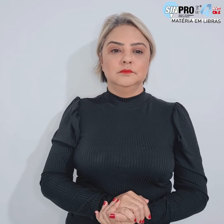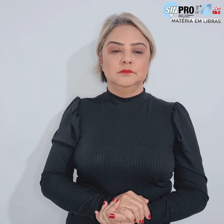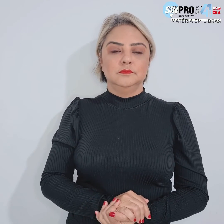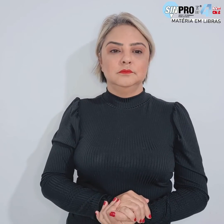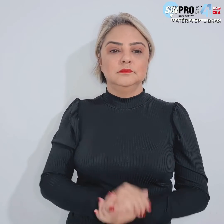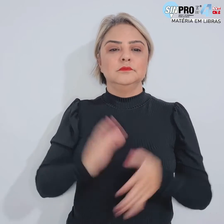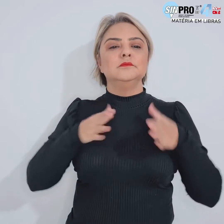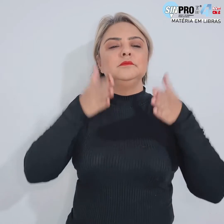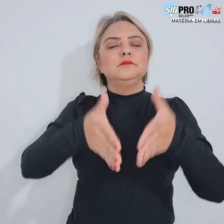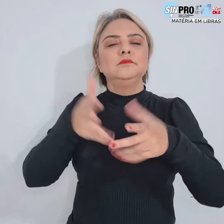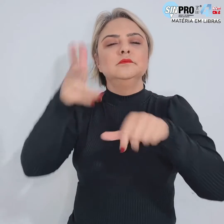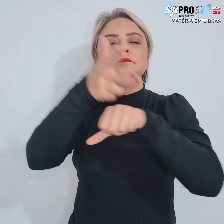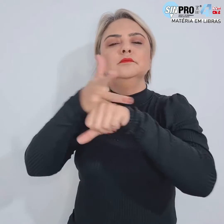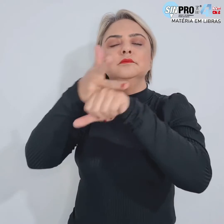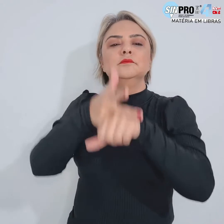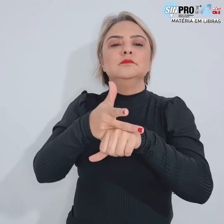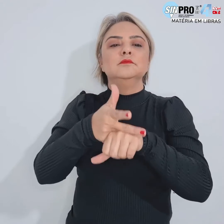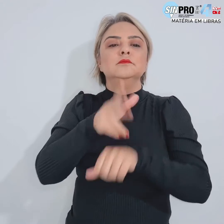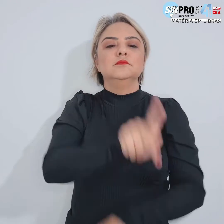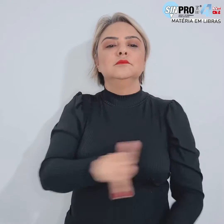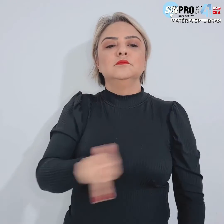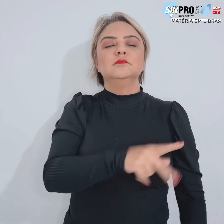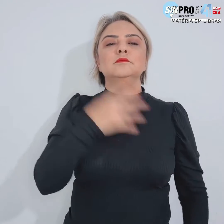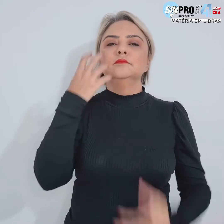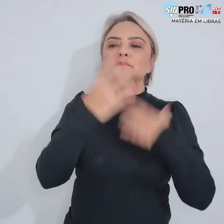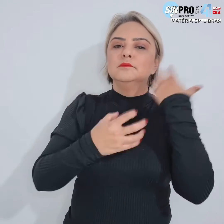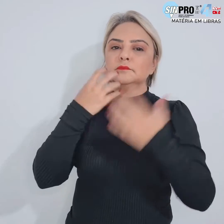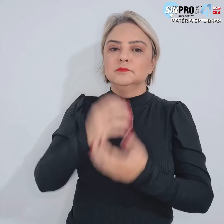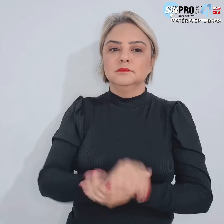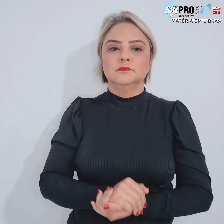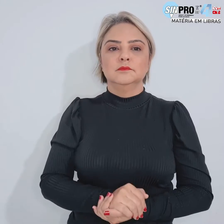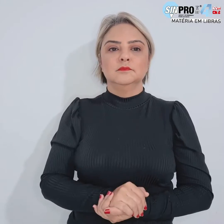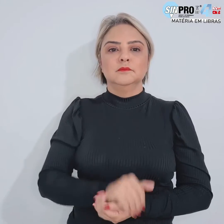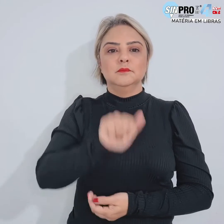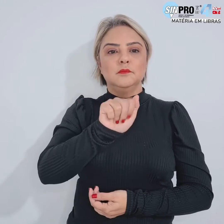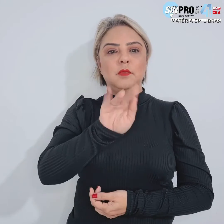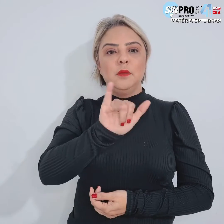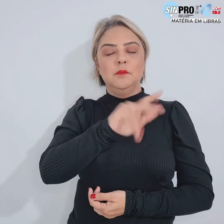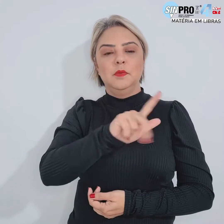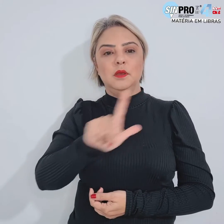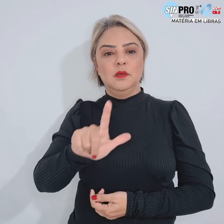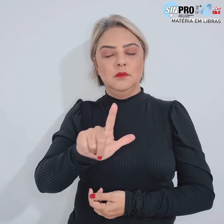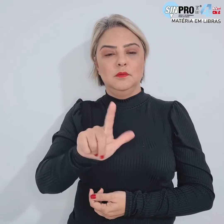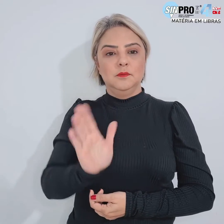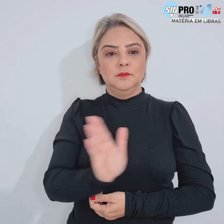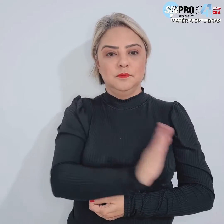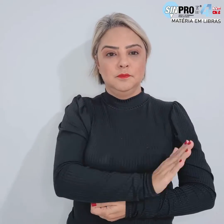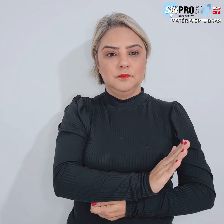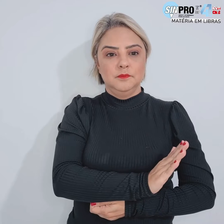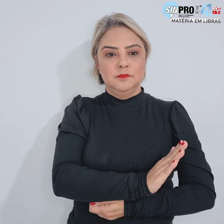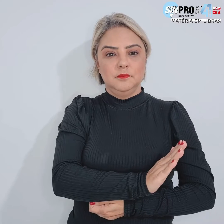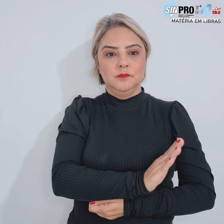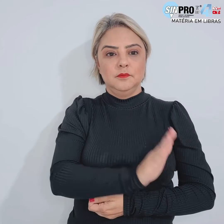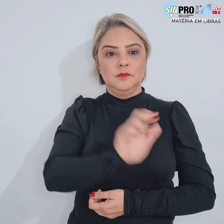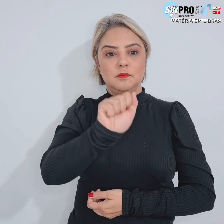Participam do vídeo os professores cantores Abiail Alecrim, Assis N.